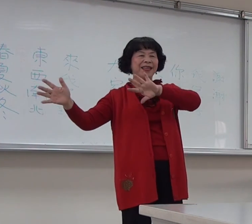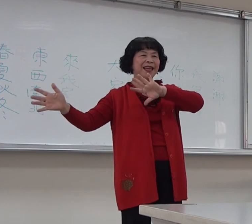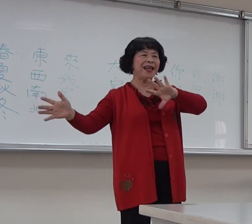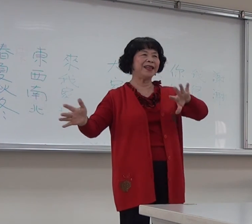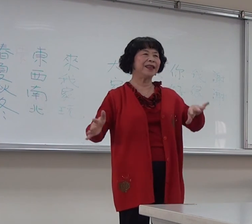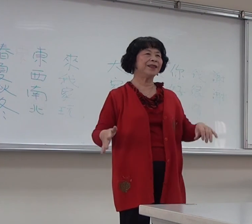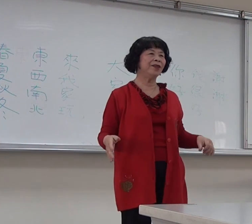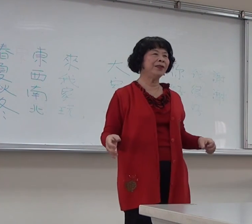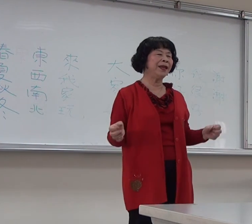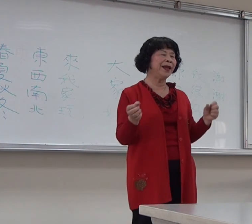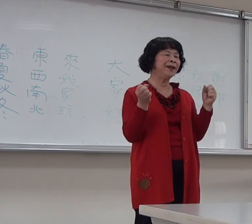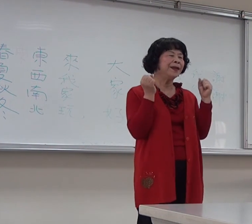点，冬天